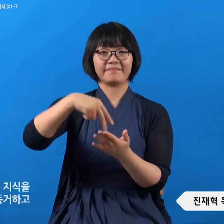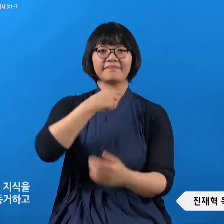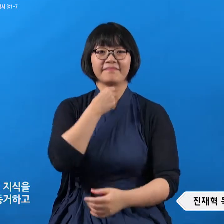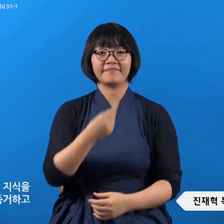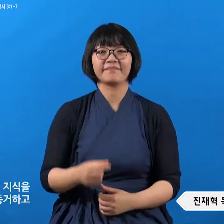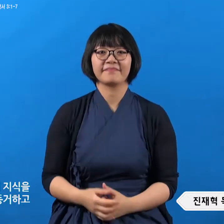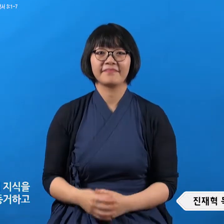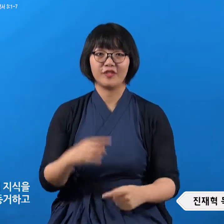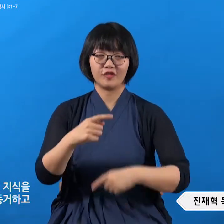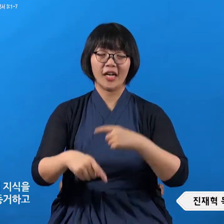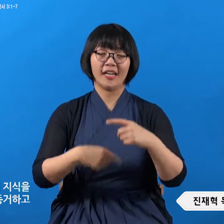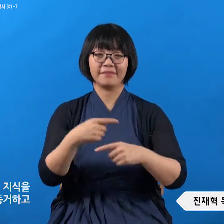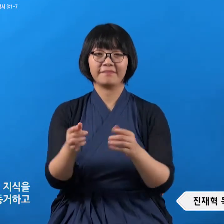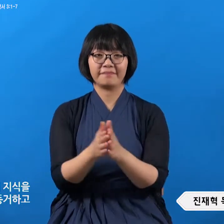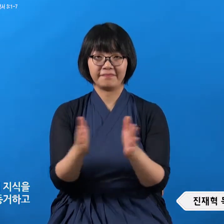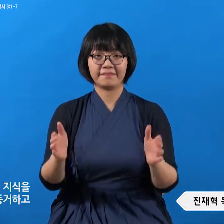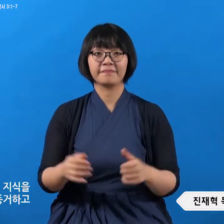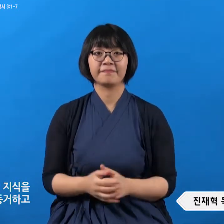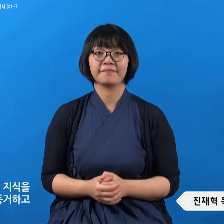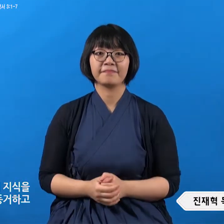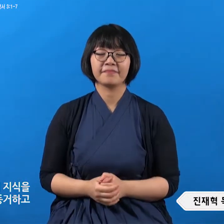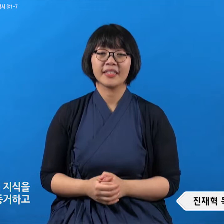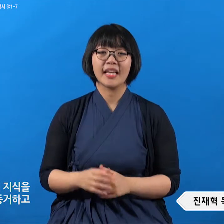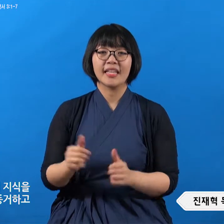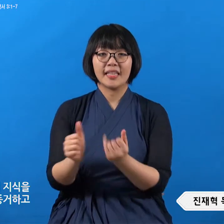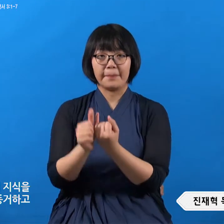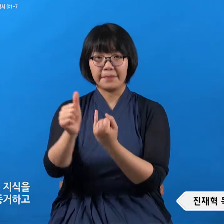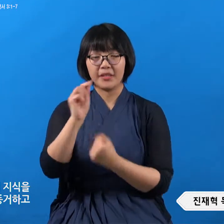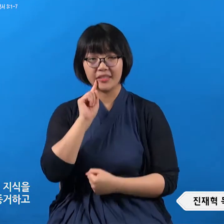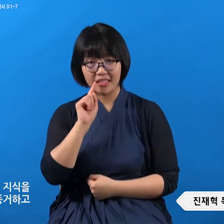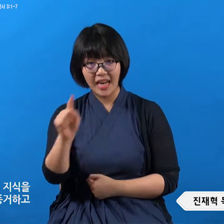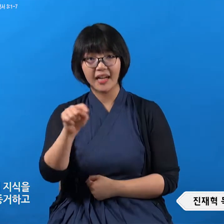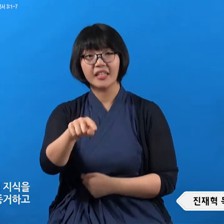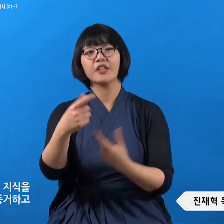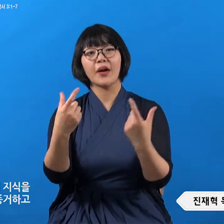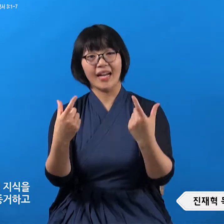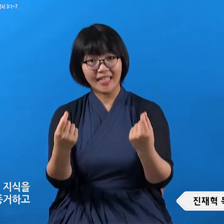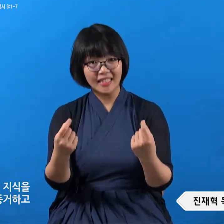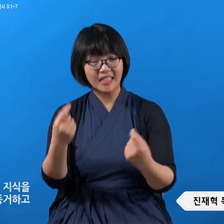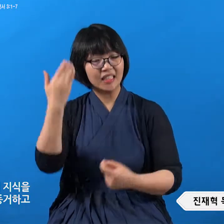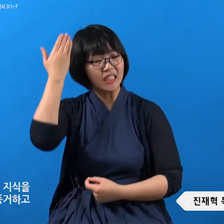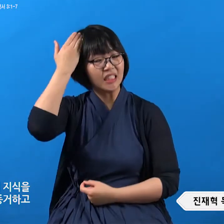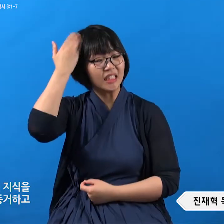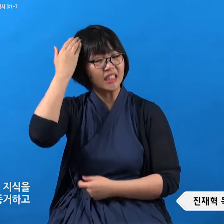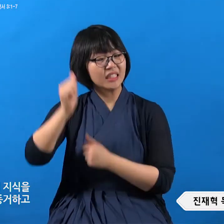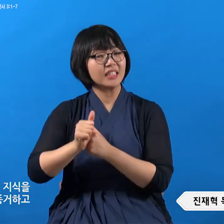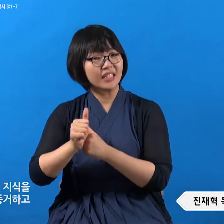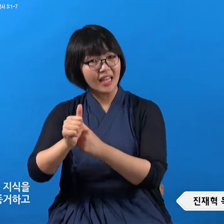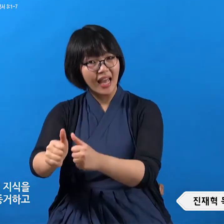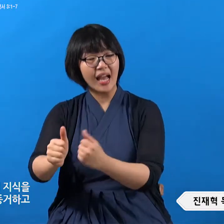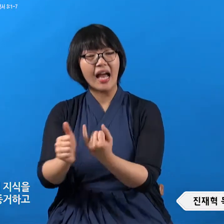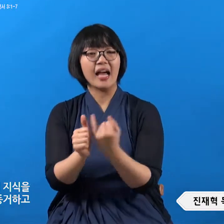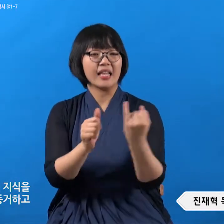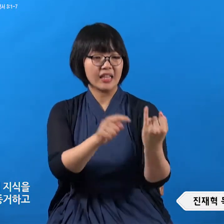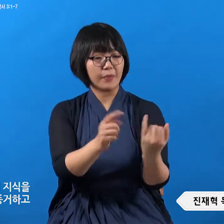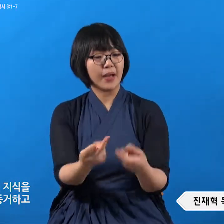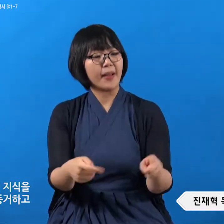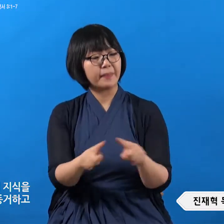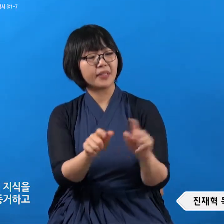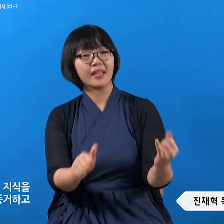같이 읽도록 하겠습니다. 시작. 남편들아, 이와 같이 지식을 따라 너희